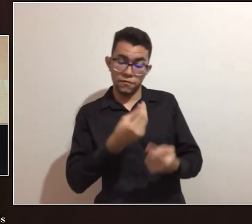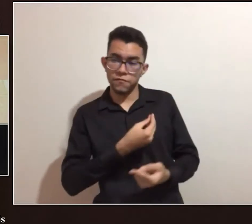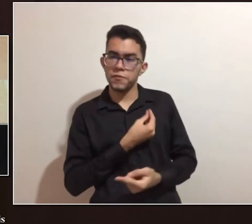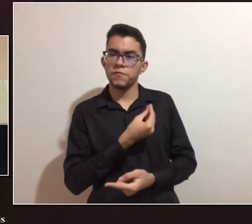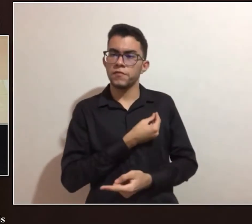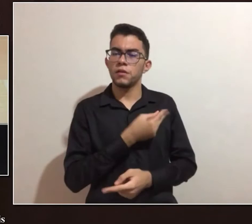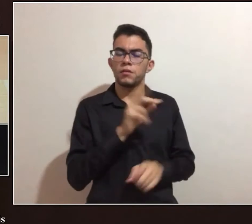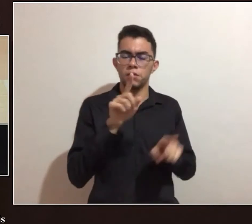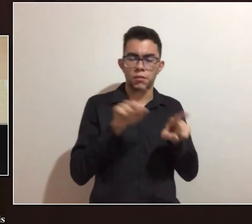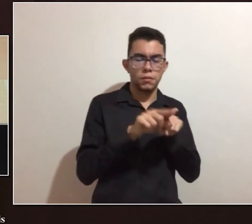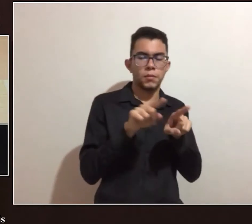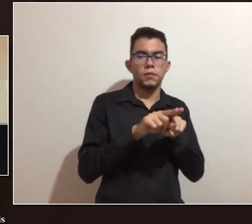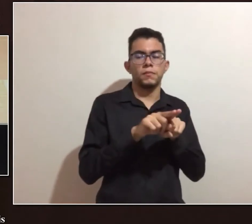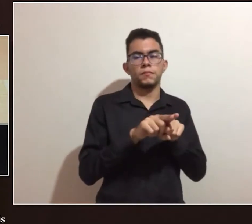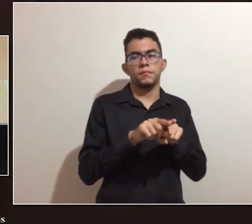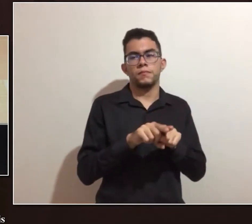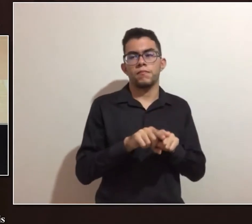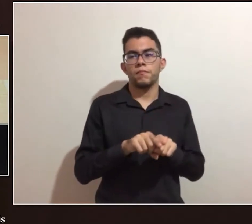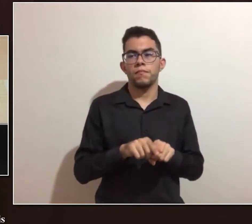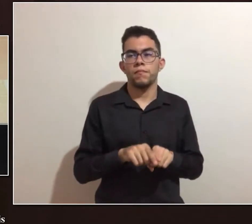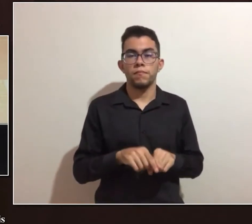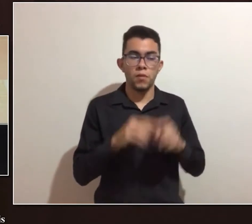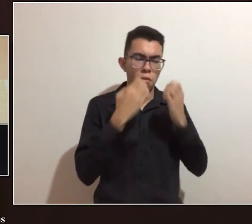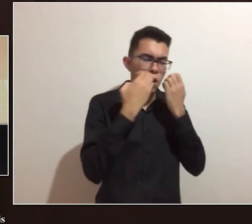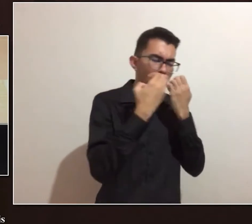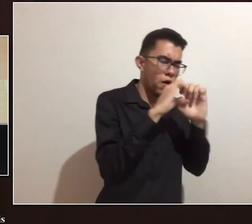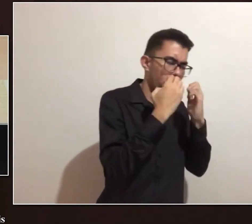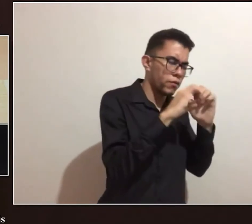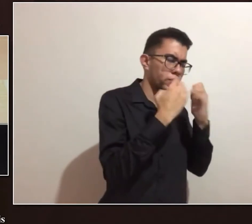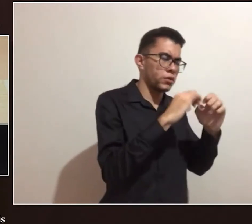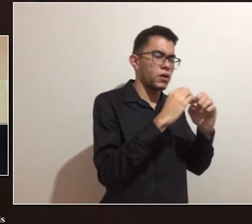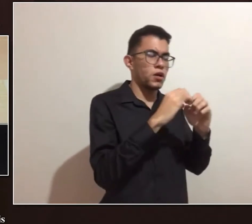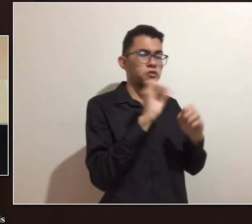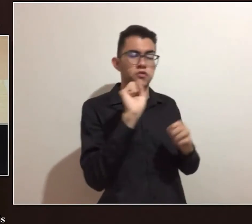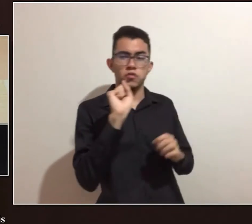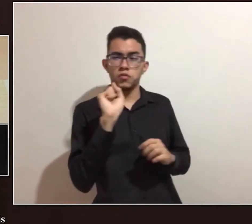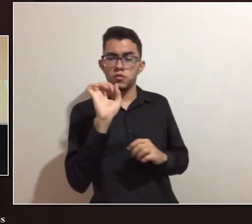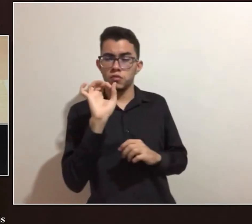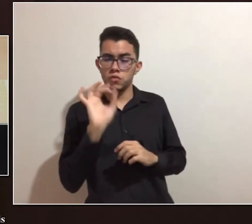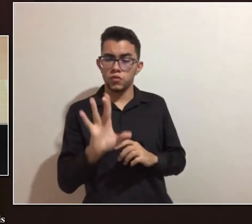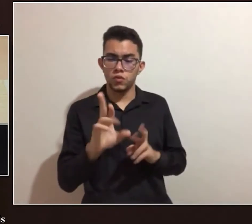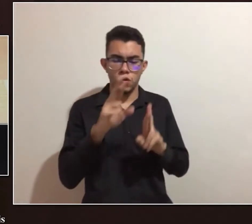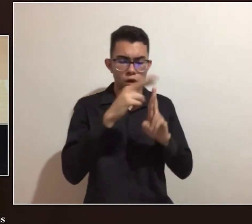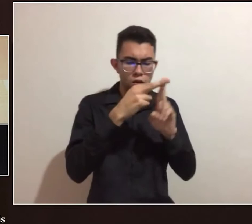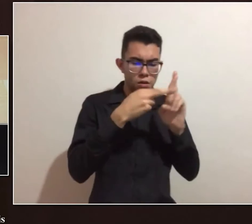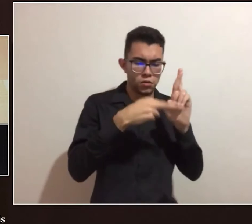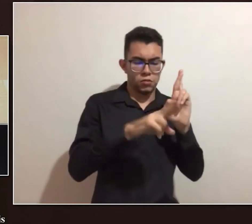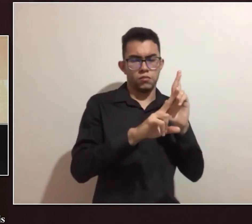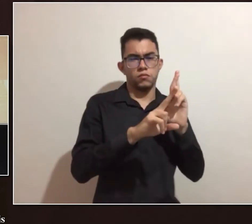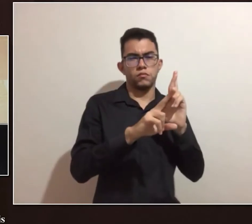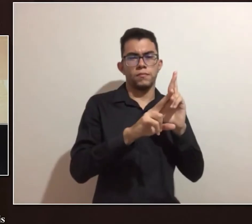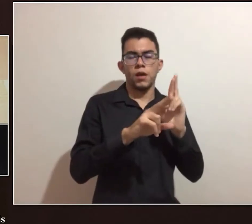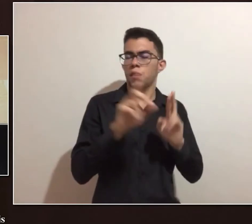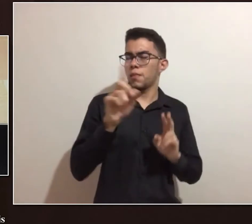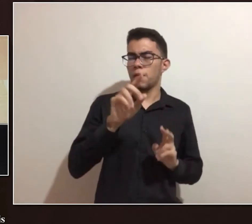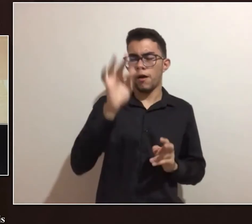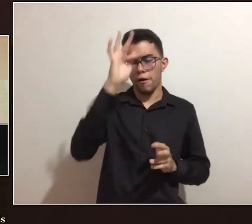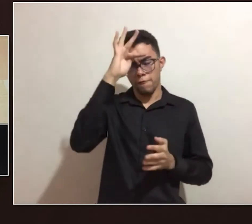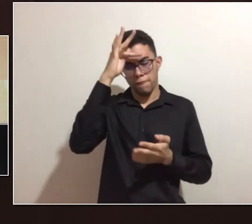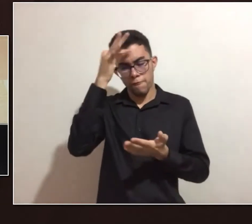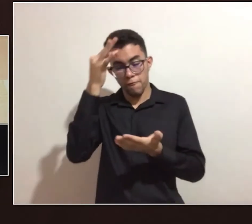de vós. Irmãos, o Evangelho não é uma religião. A fé não é uma